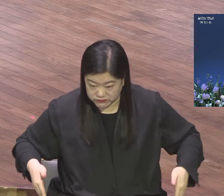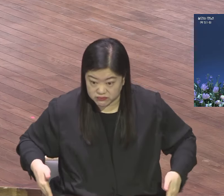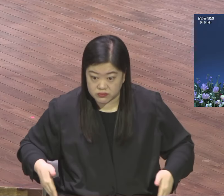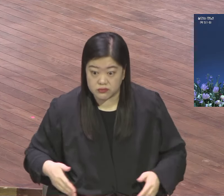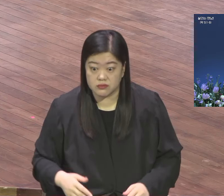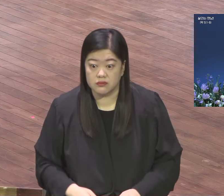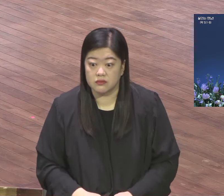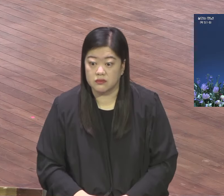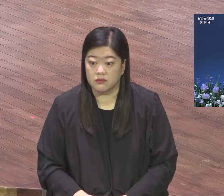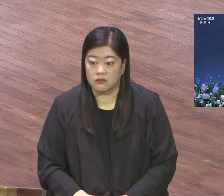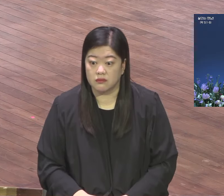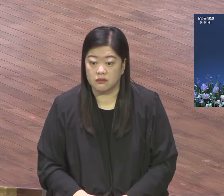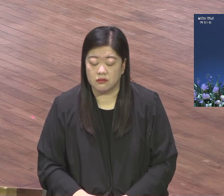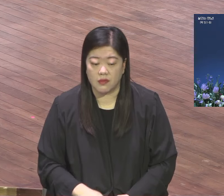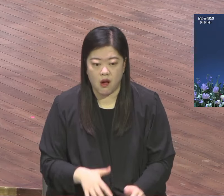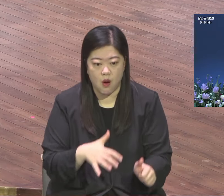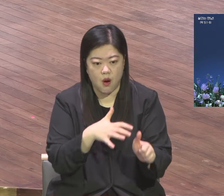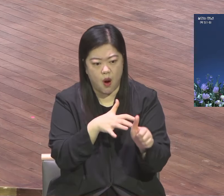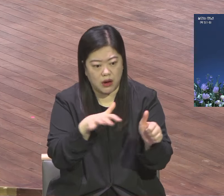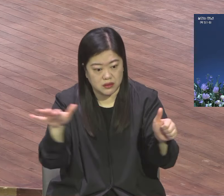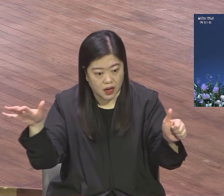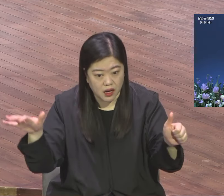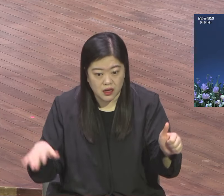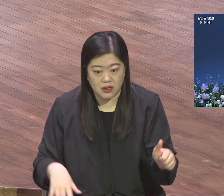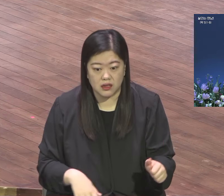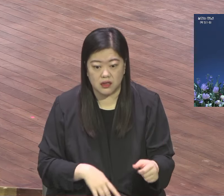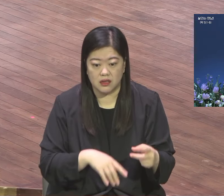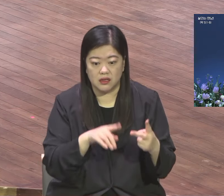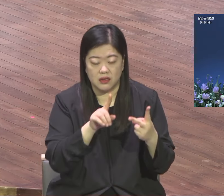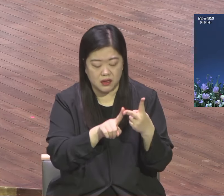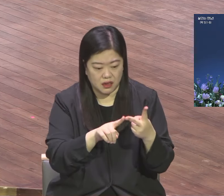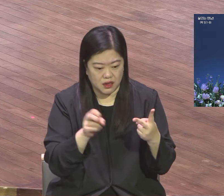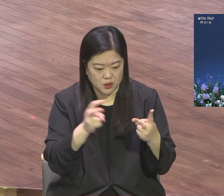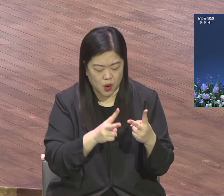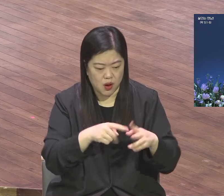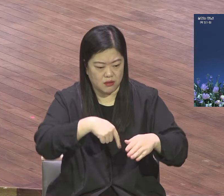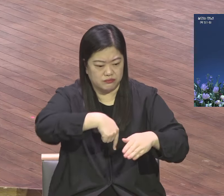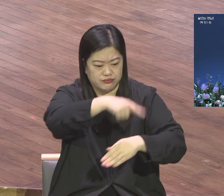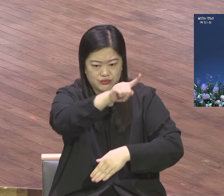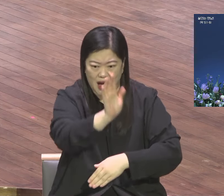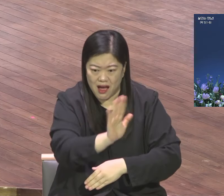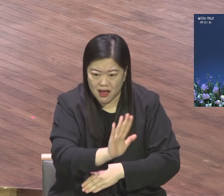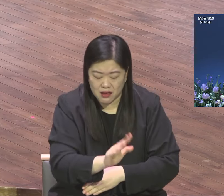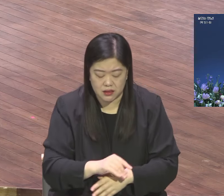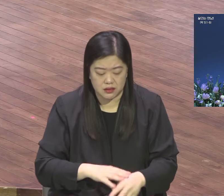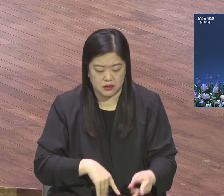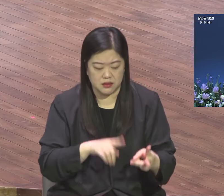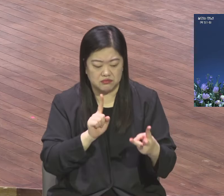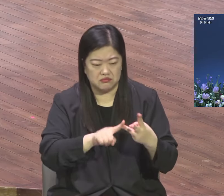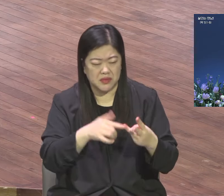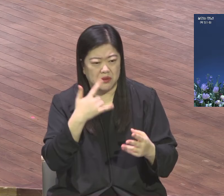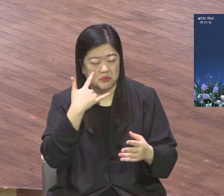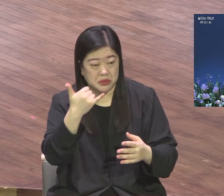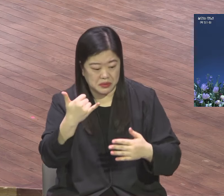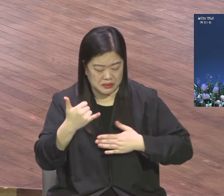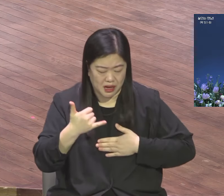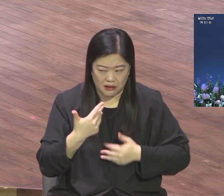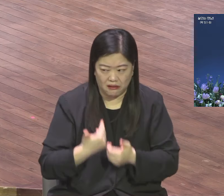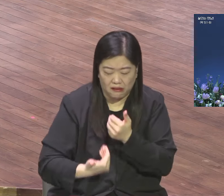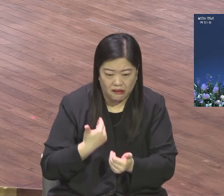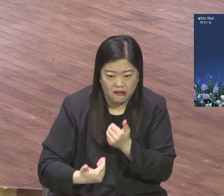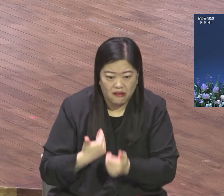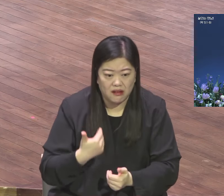왕따 당하고 가정 붕괴되고 부모 폭행, 인터넷 게임 중독